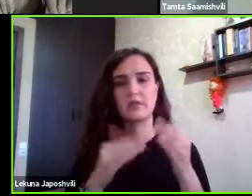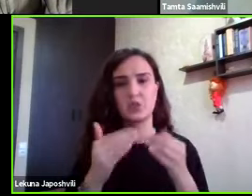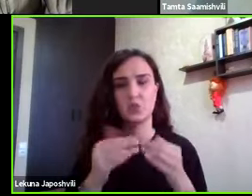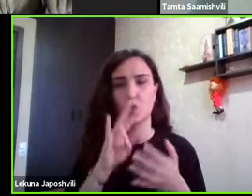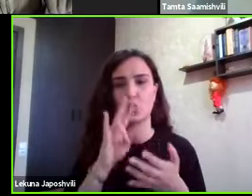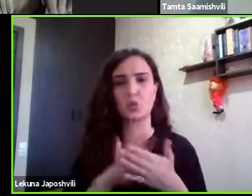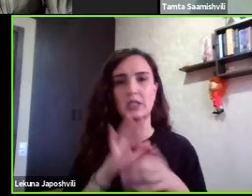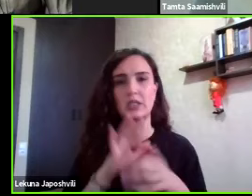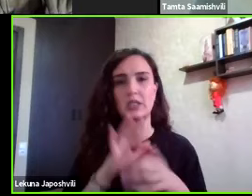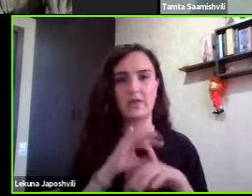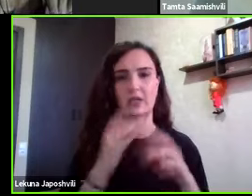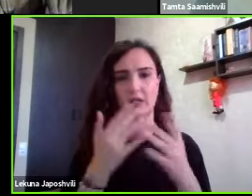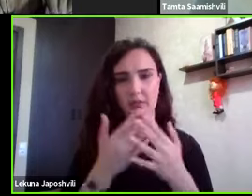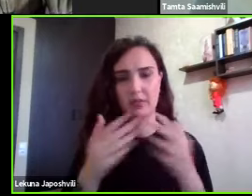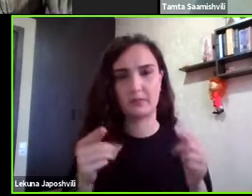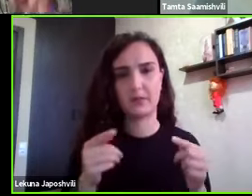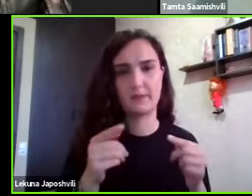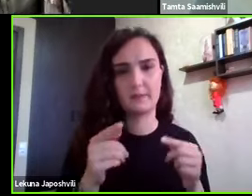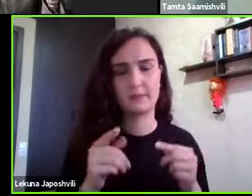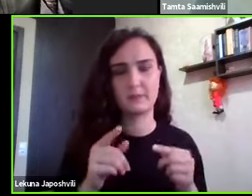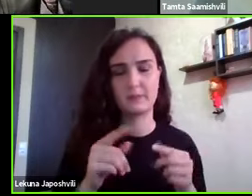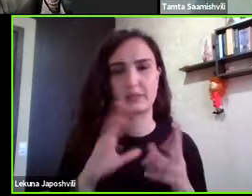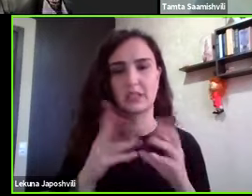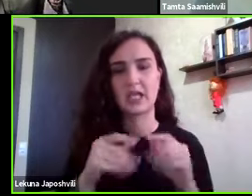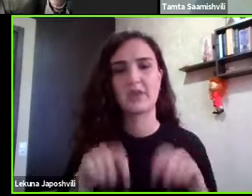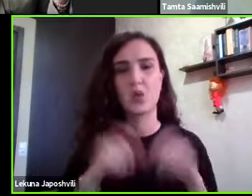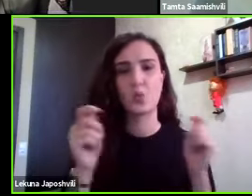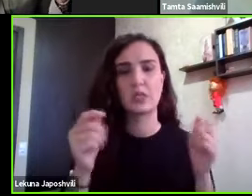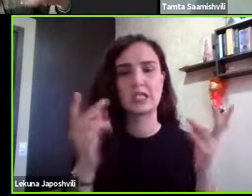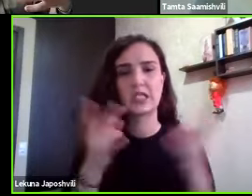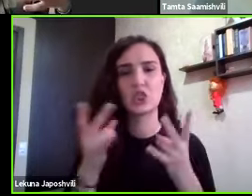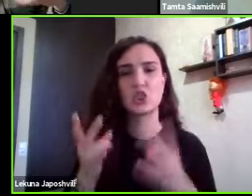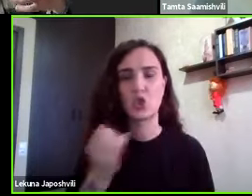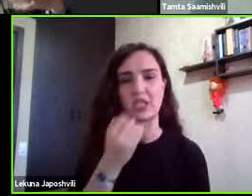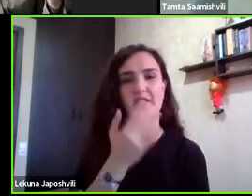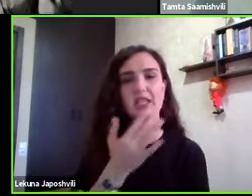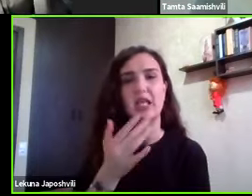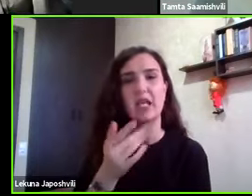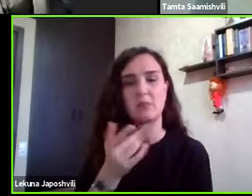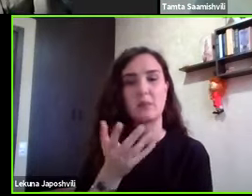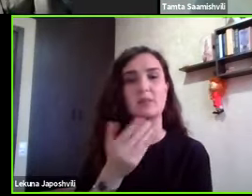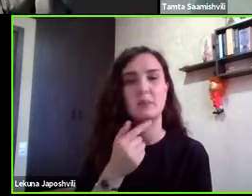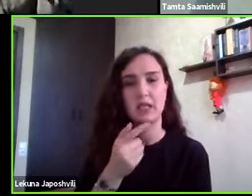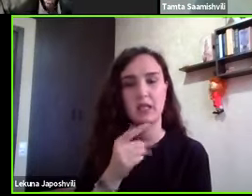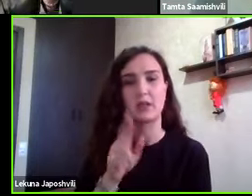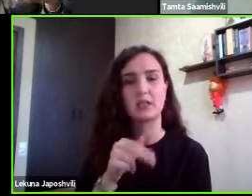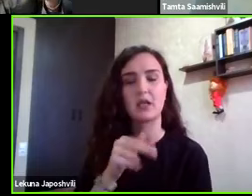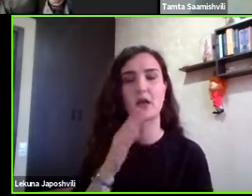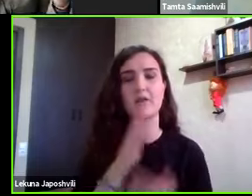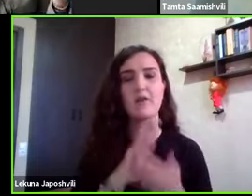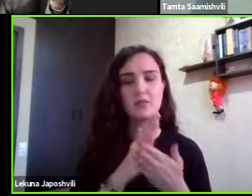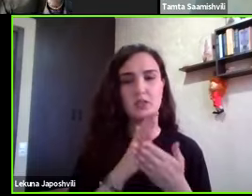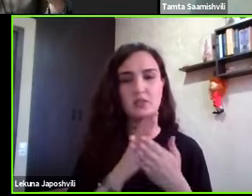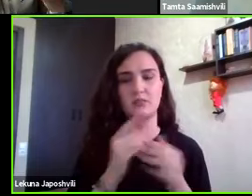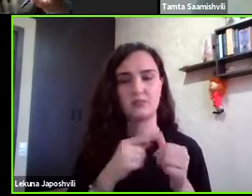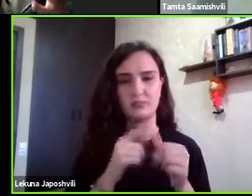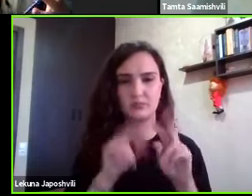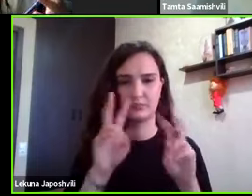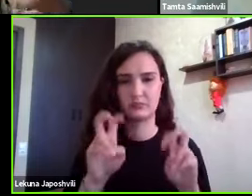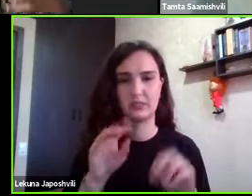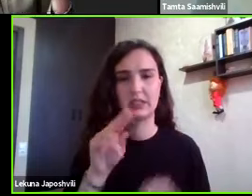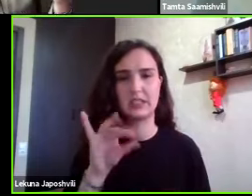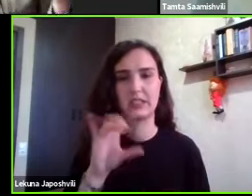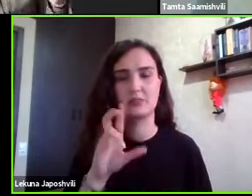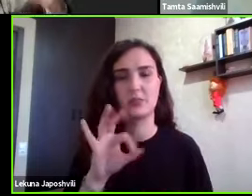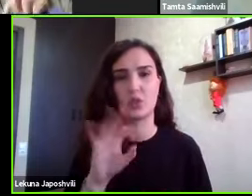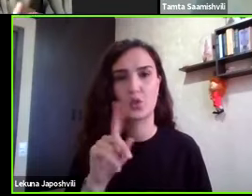ქრონიკული დაავადებები, დარღვეულია საჭირო ნივთიერებების შეწოვა და გვაქვს ეგრეთ წოდებული